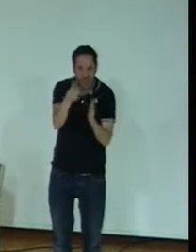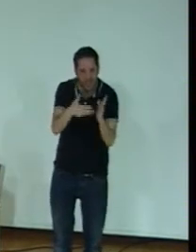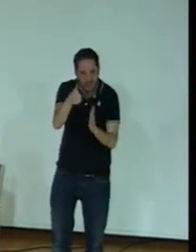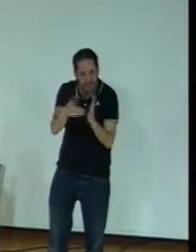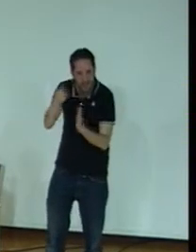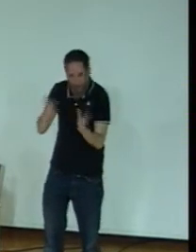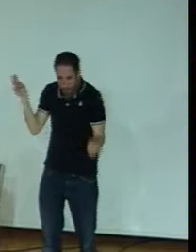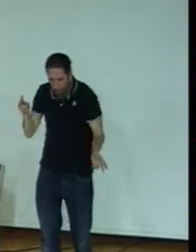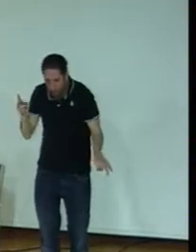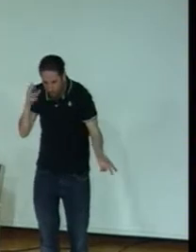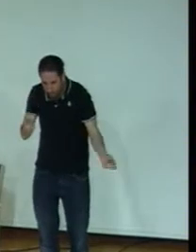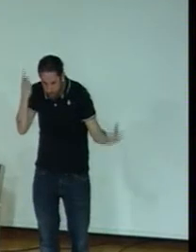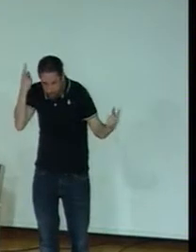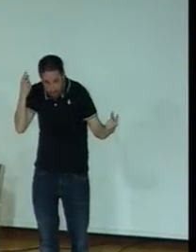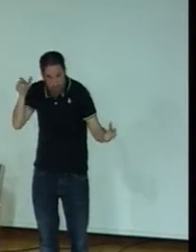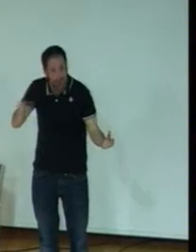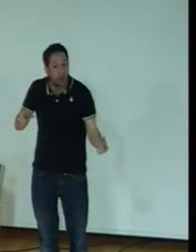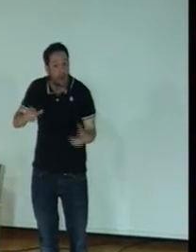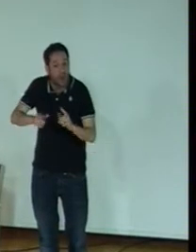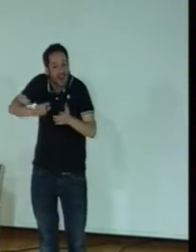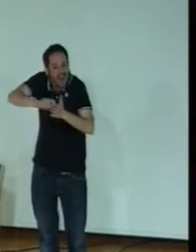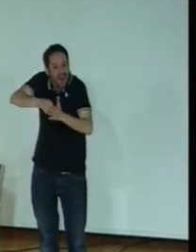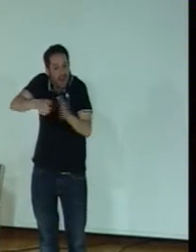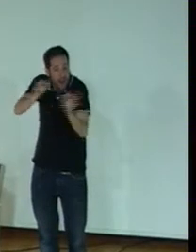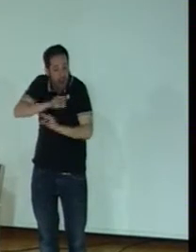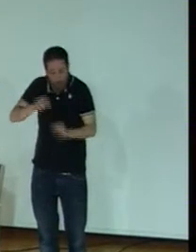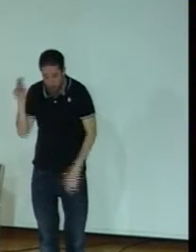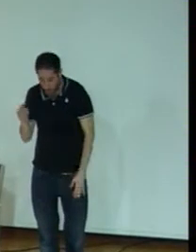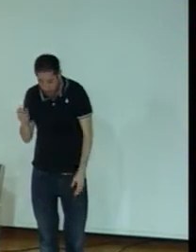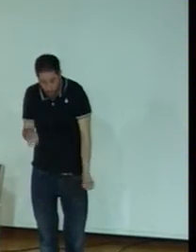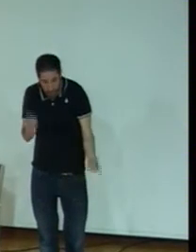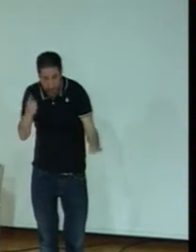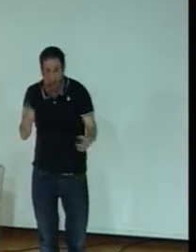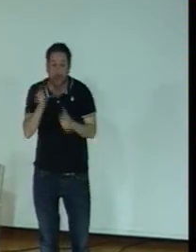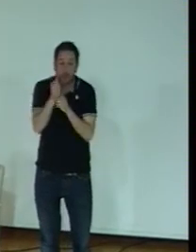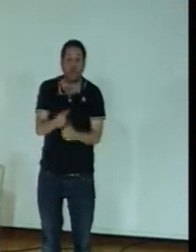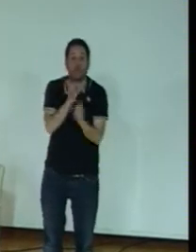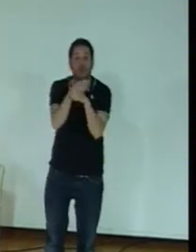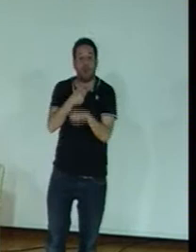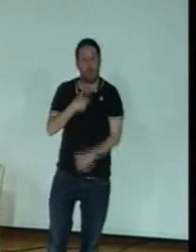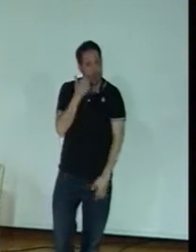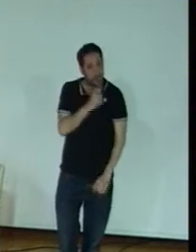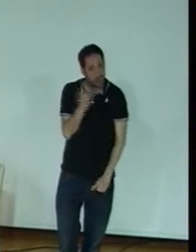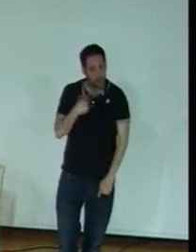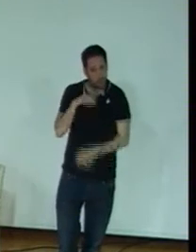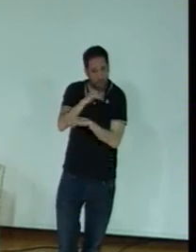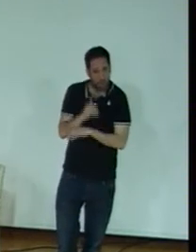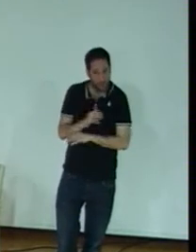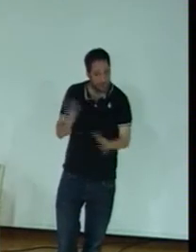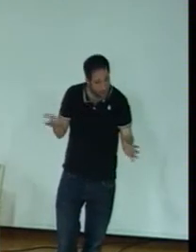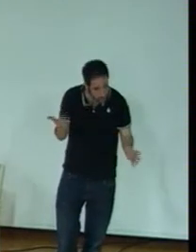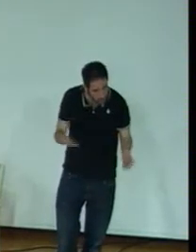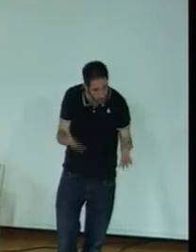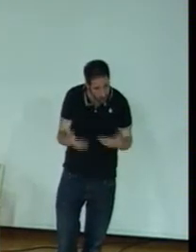chiffres incompréhensibles pour quiconque ne possède pas la clé. Donc ça dépend d'un secret que, si on est le seul à connaître, on est protégé.